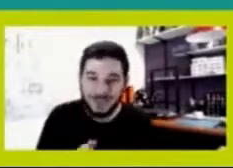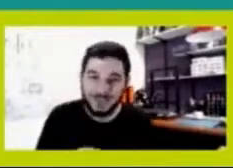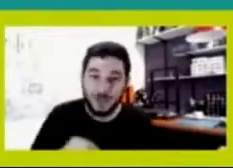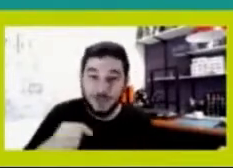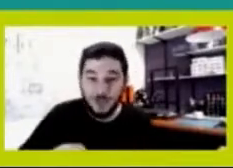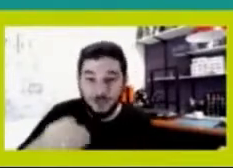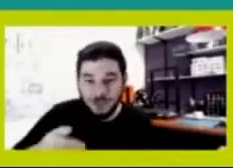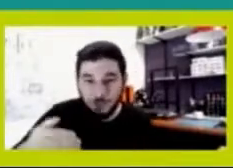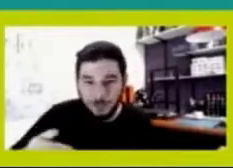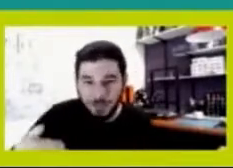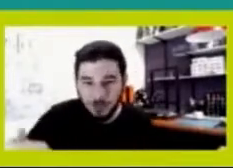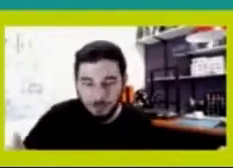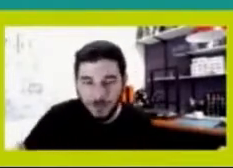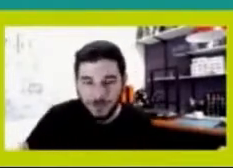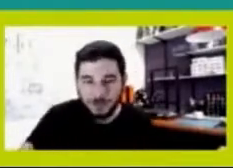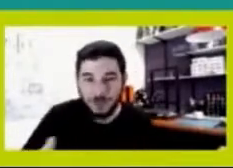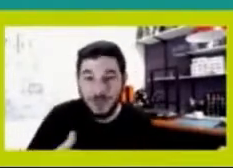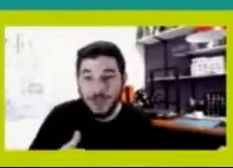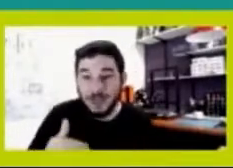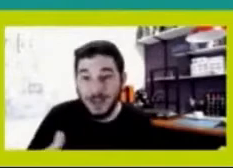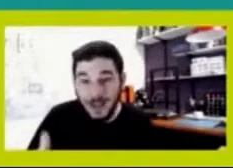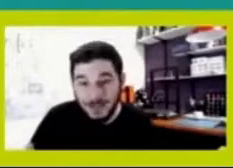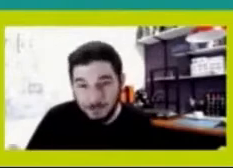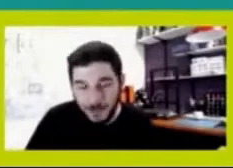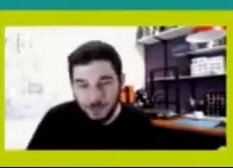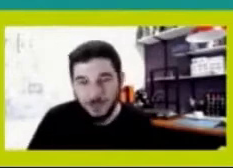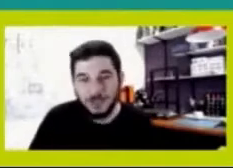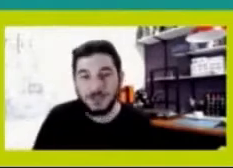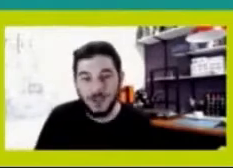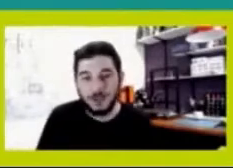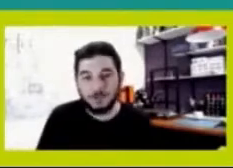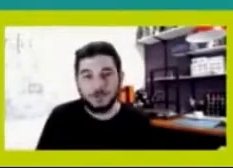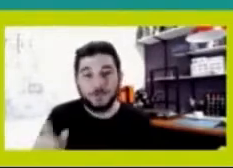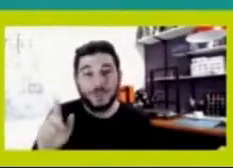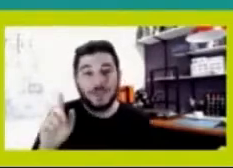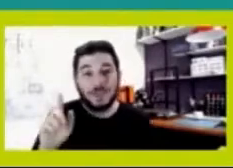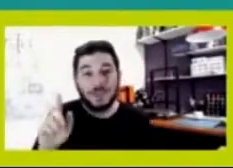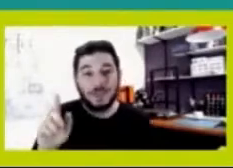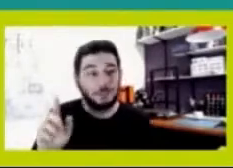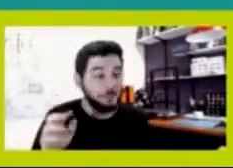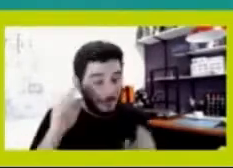Ele sabe a direção, ele vai fazendo passo a passo, e a cada passo que ele